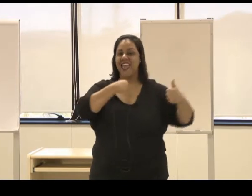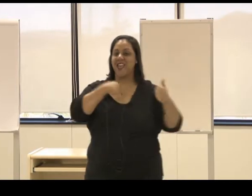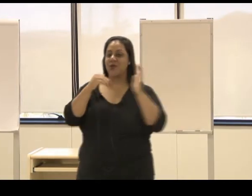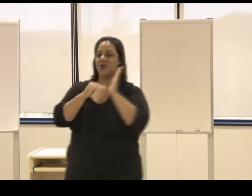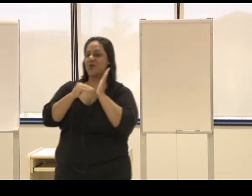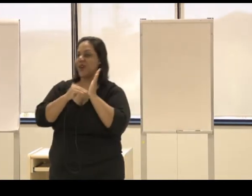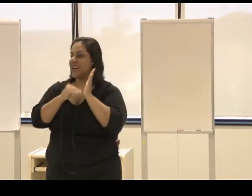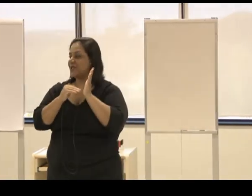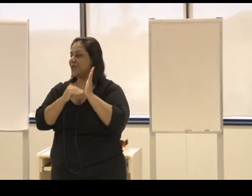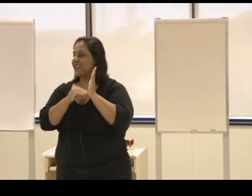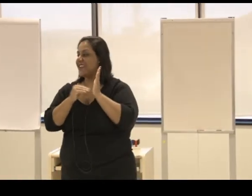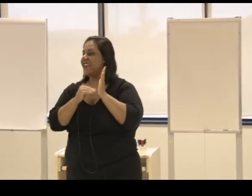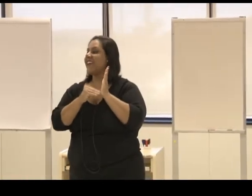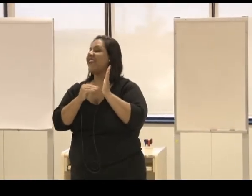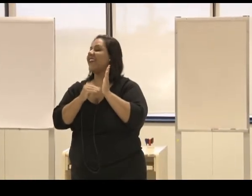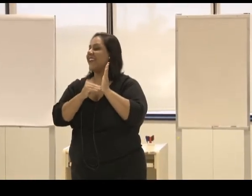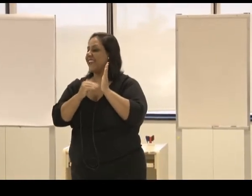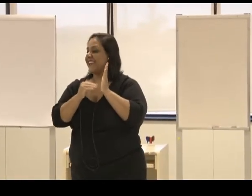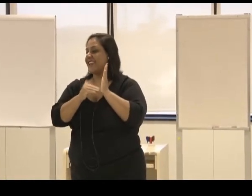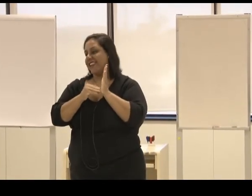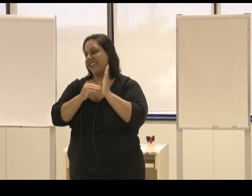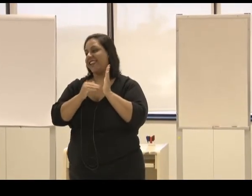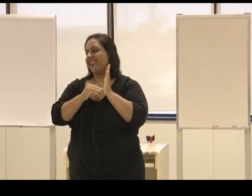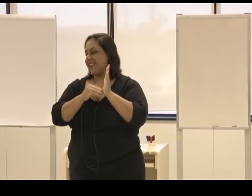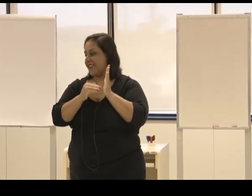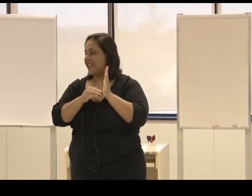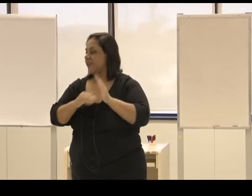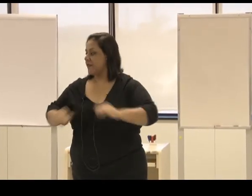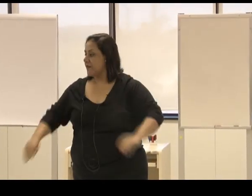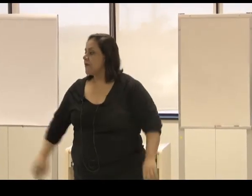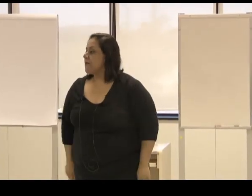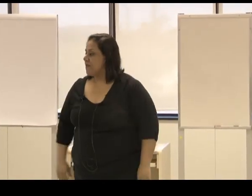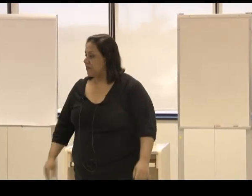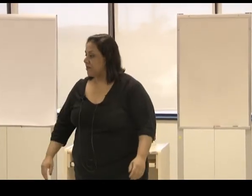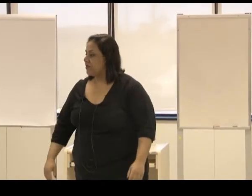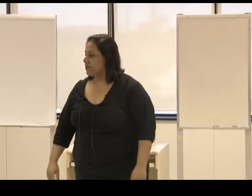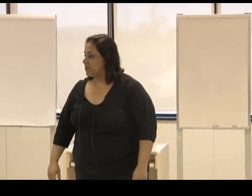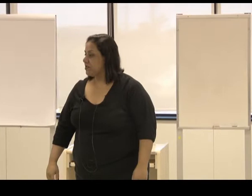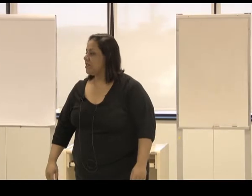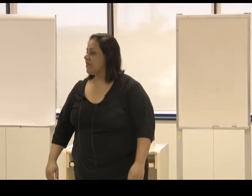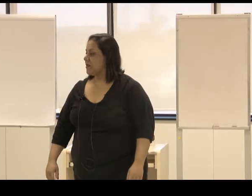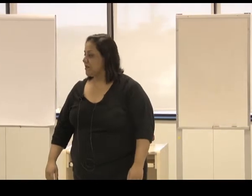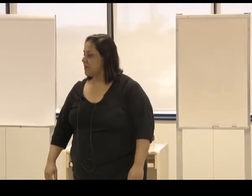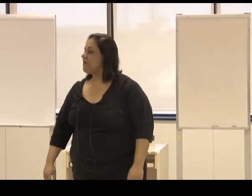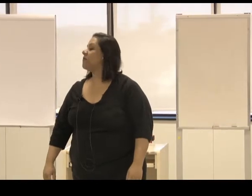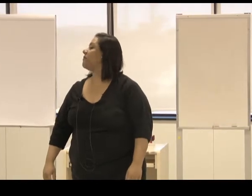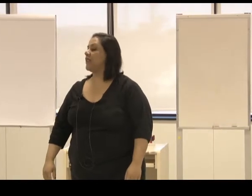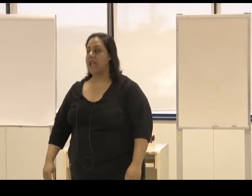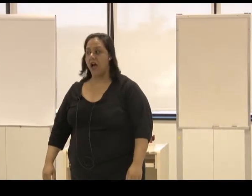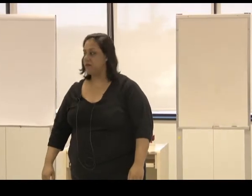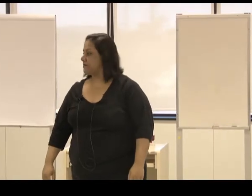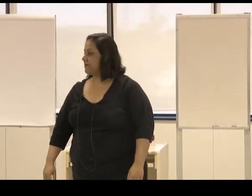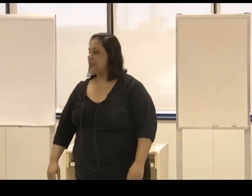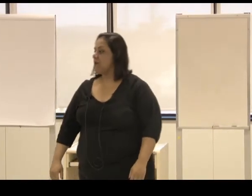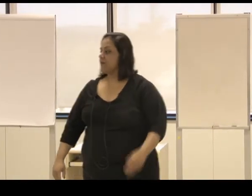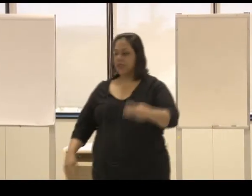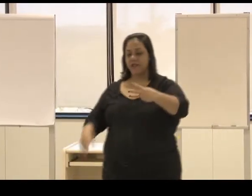Eu sou a caçula. Você falou uma vez uma história de que se for contar os 3 porquinhos, não pode fazer só assim. Não. Você tem que